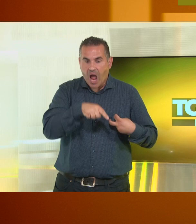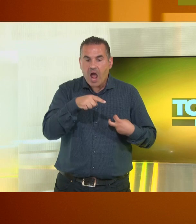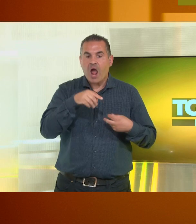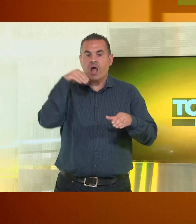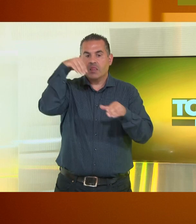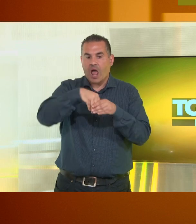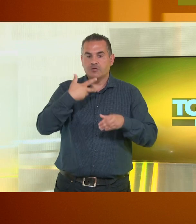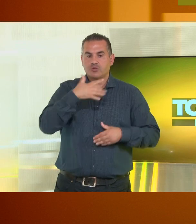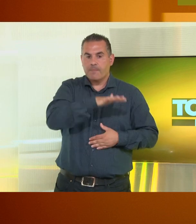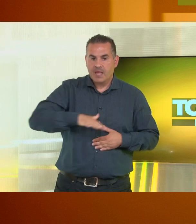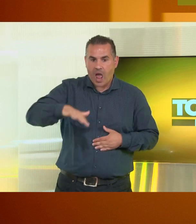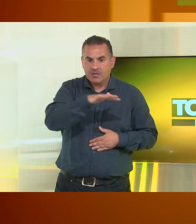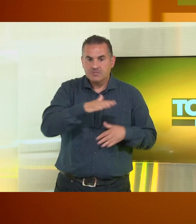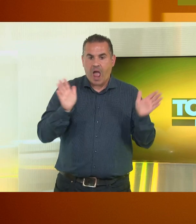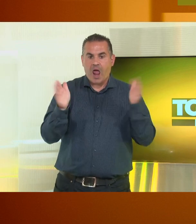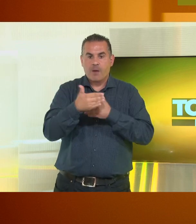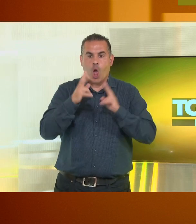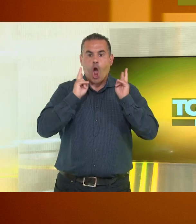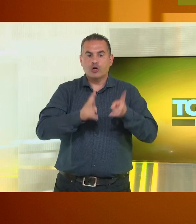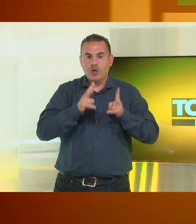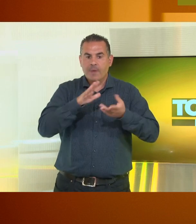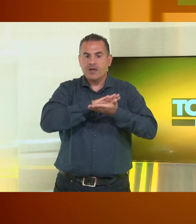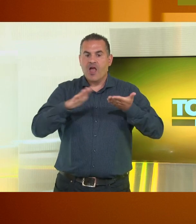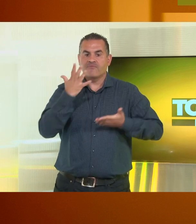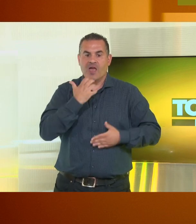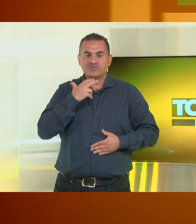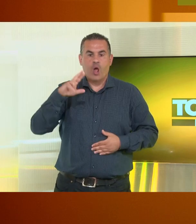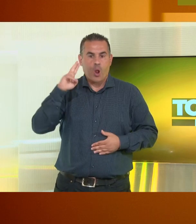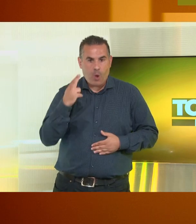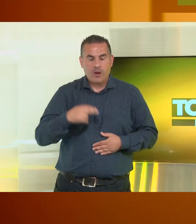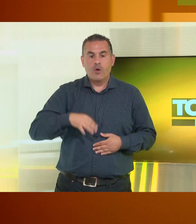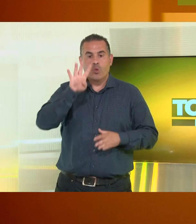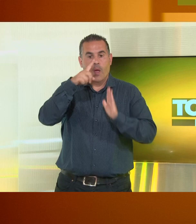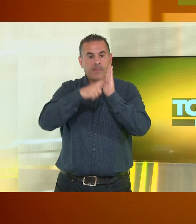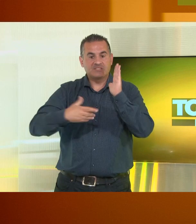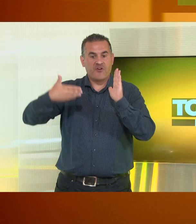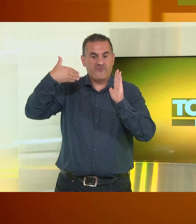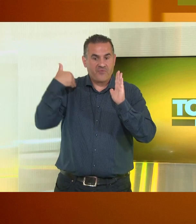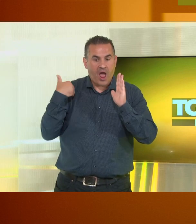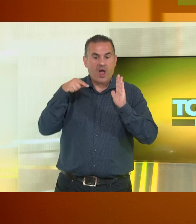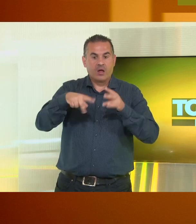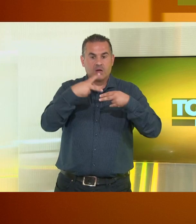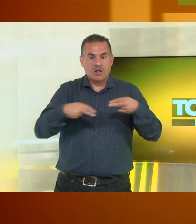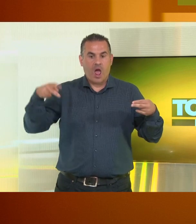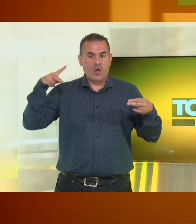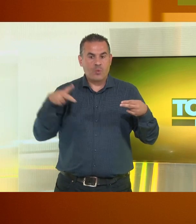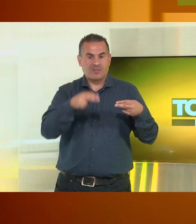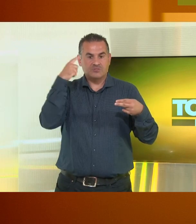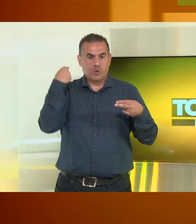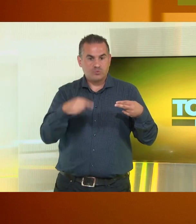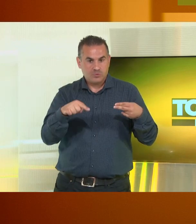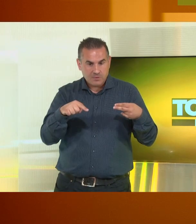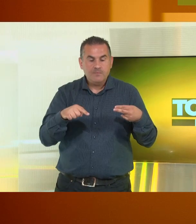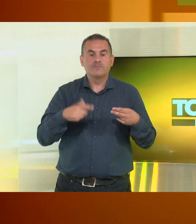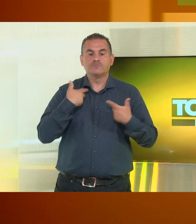Sono oltre 1.200 i pazienti visitati nella piattaforma ambulatoriale ospedaliera del San Francesco di Nuoro a 4 mesi dalla sua inaugurazione. Un'offerta a